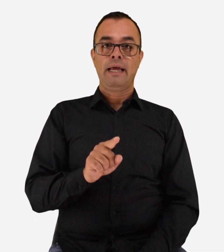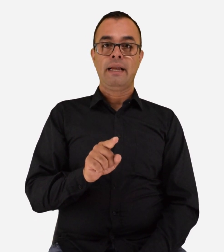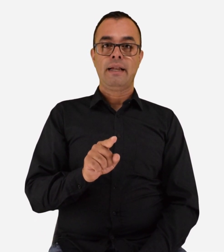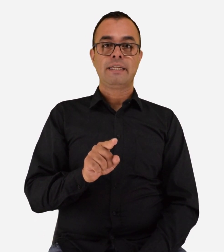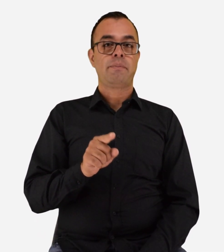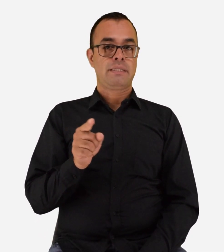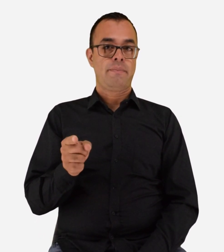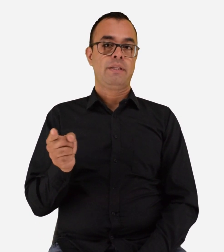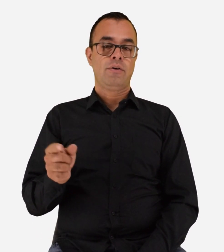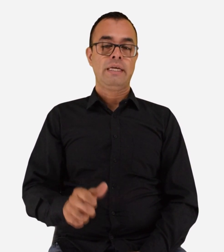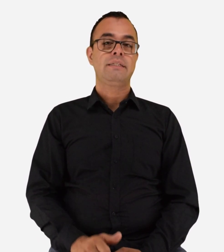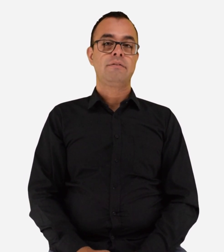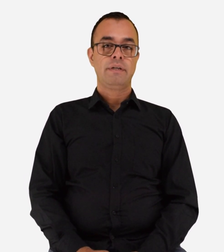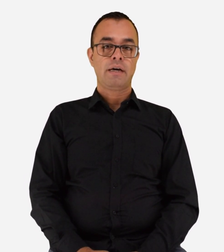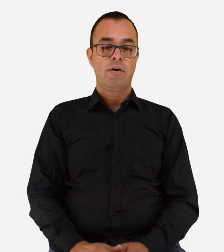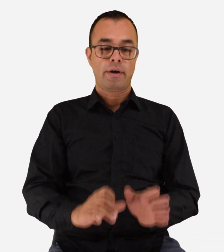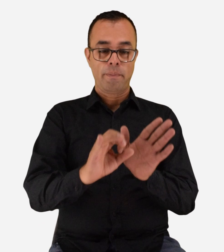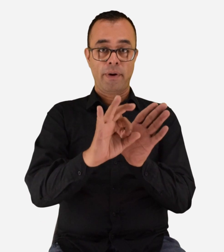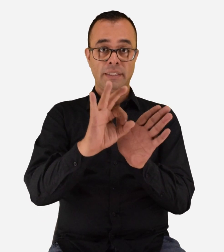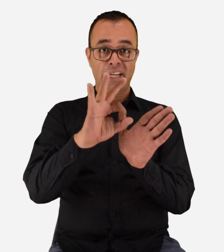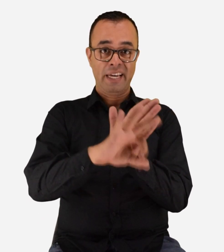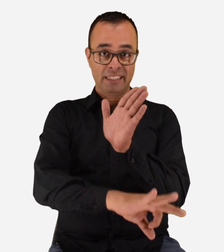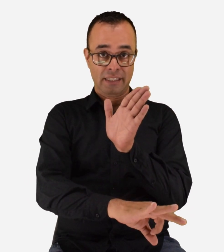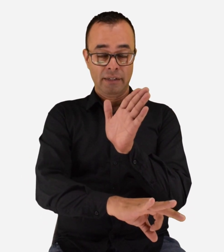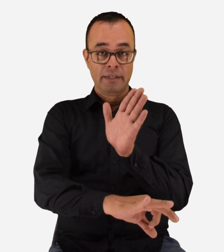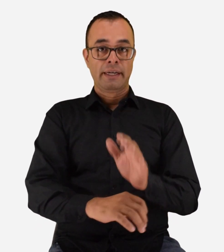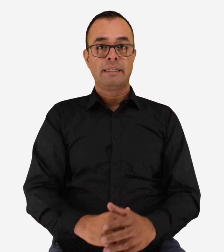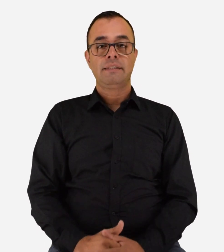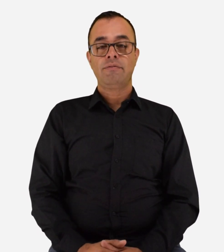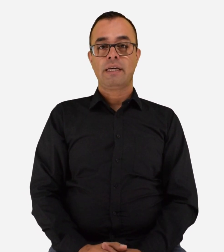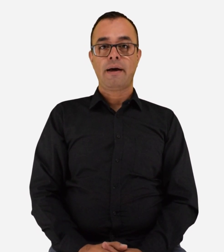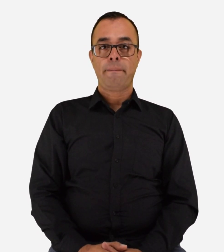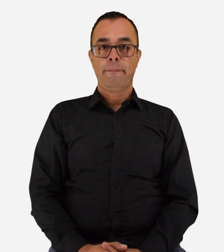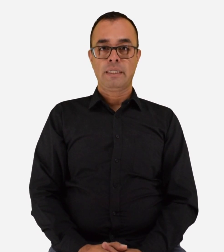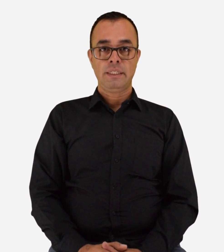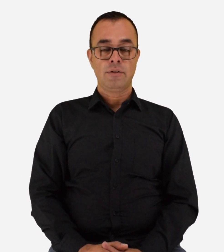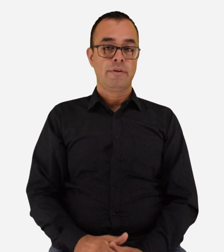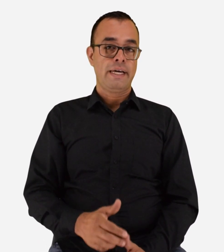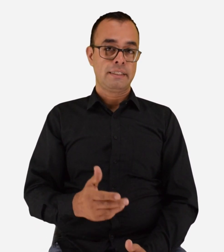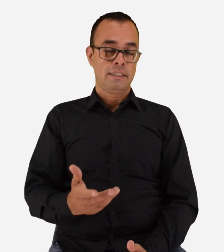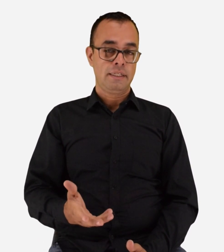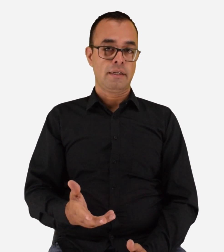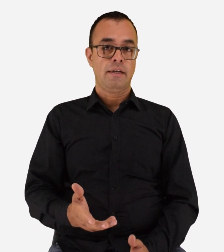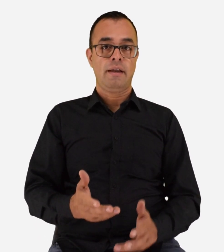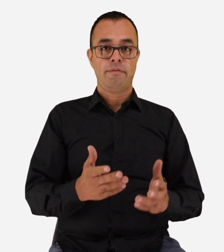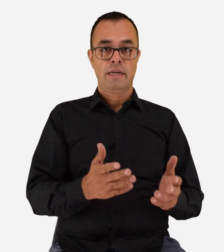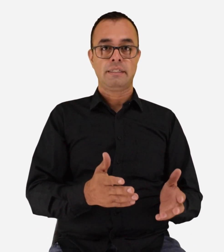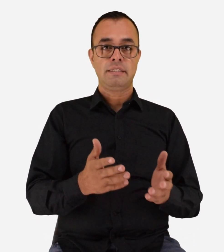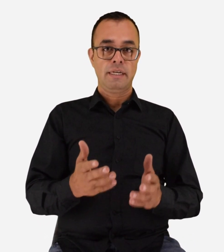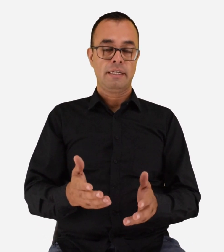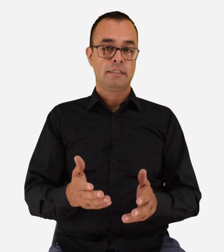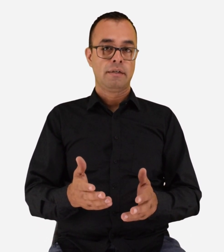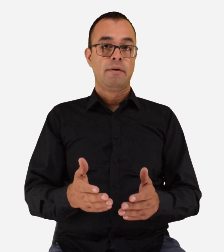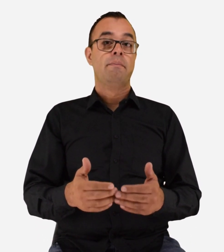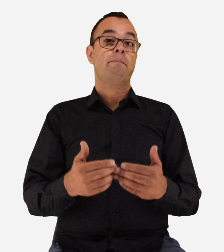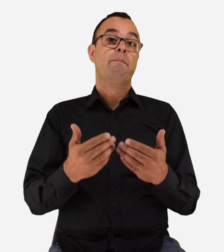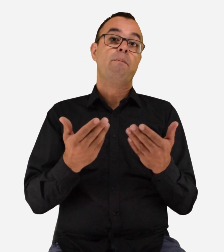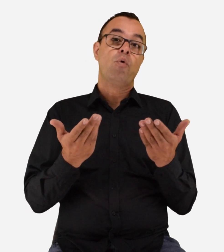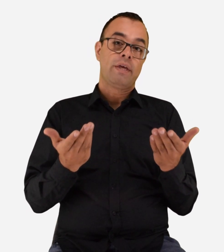el desplazamiento de significado que puede ser esta, que significa vacío. Es decir, la frase en señas pudiese